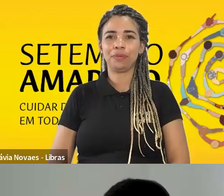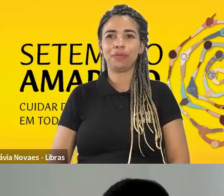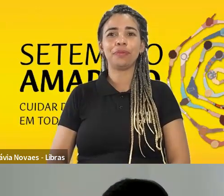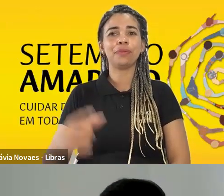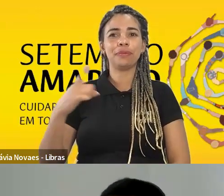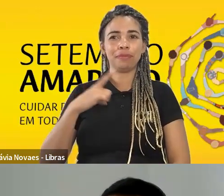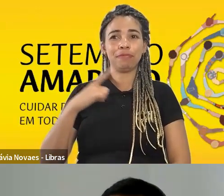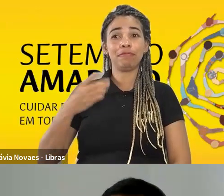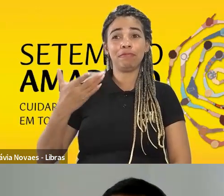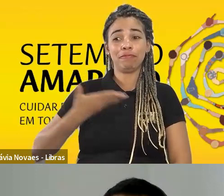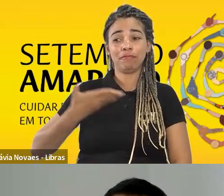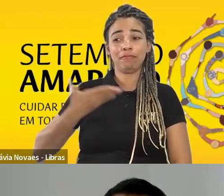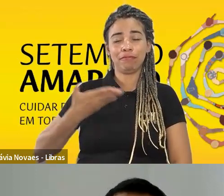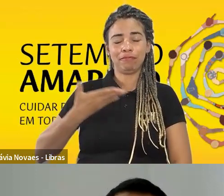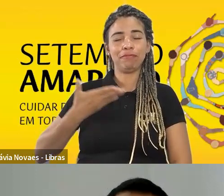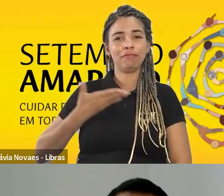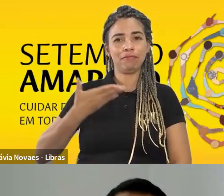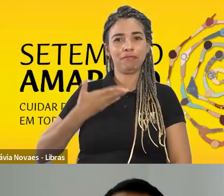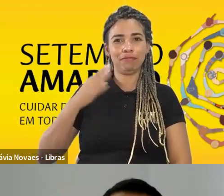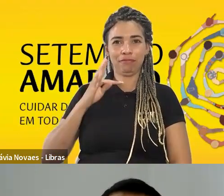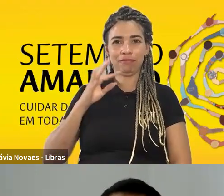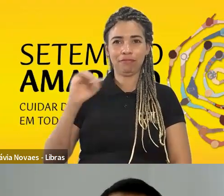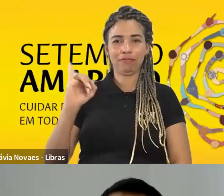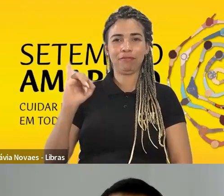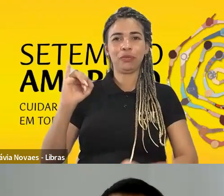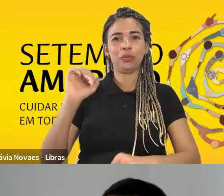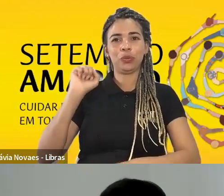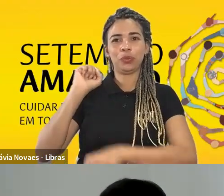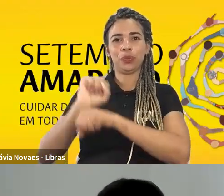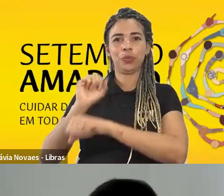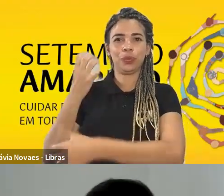tecnologia, podem, então, encerrar aqui a nossa gravação, para que